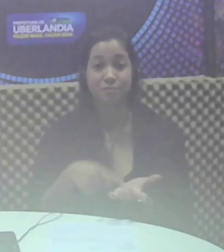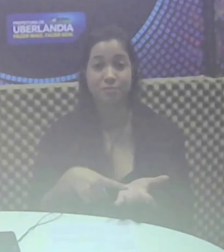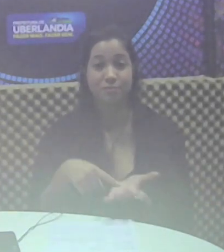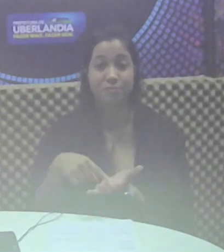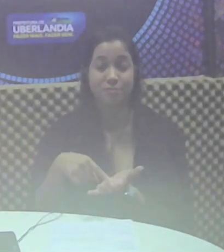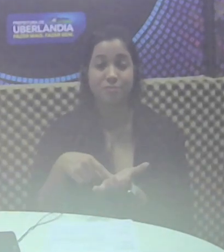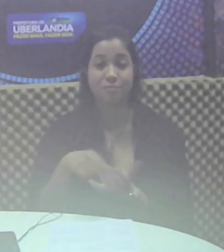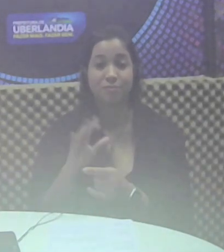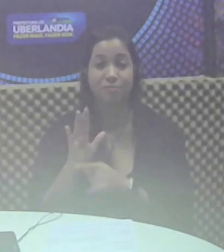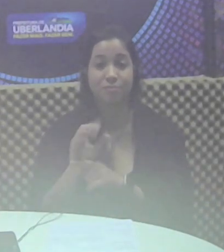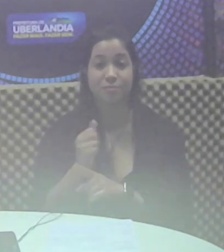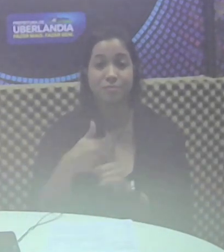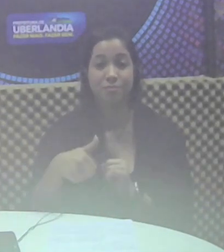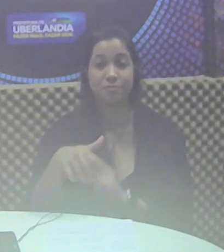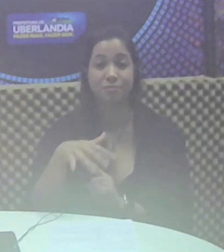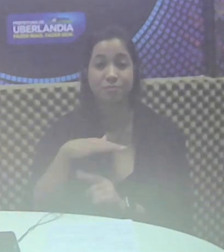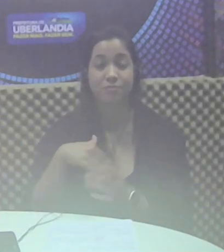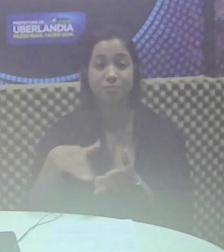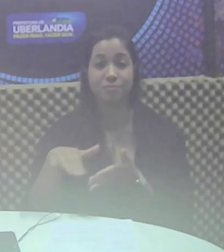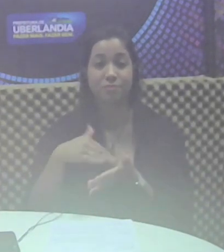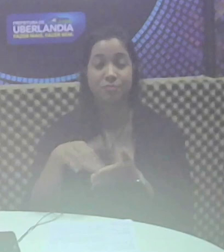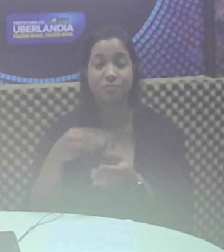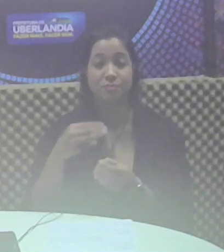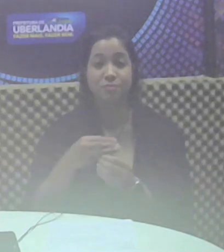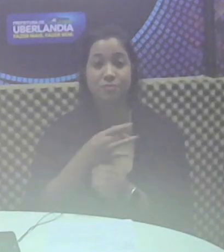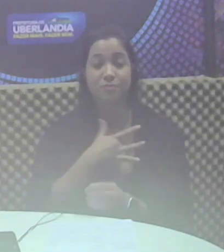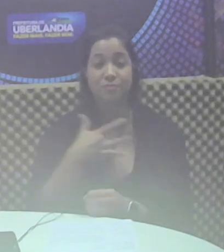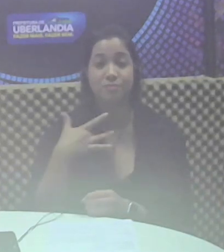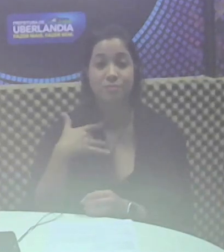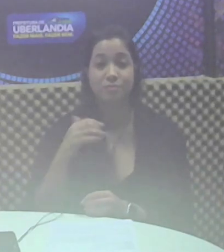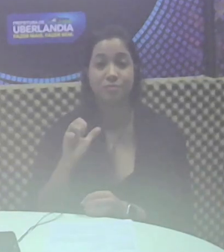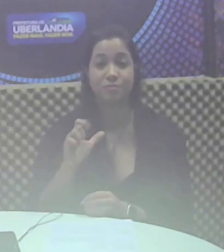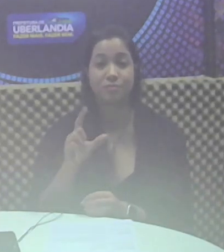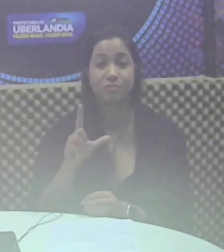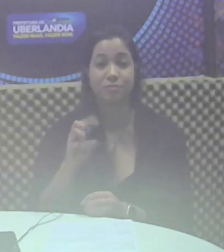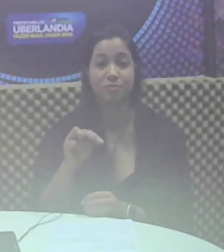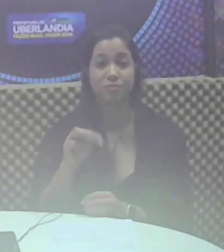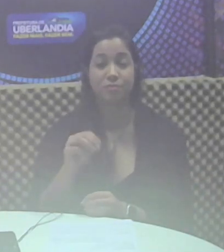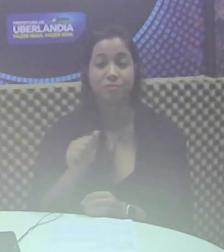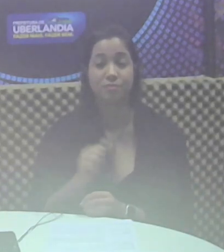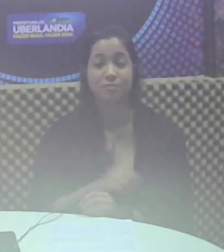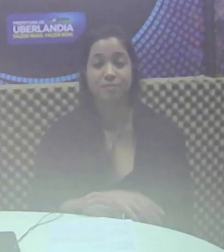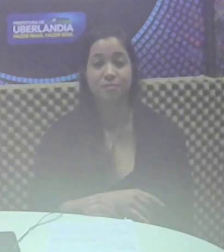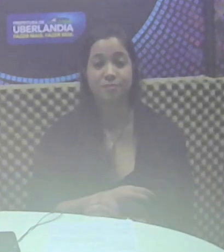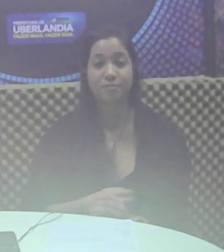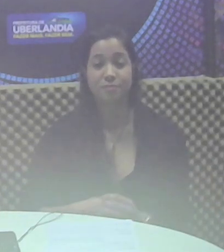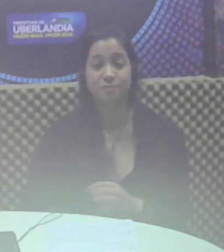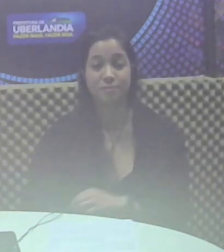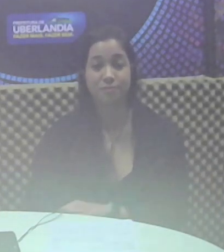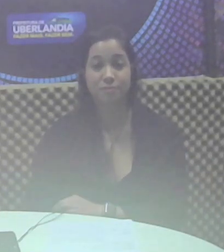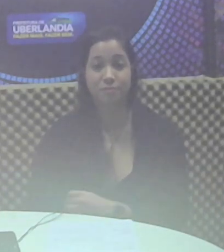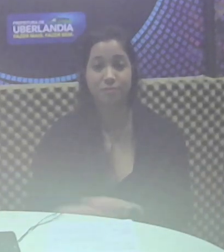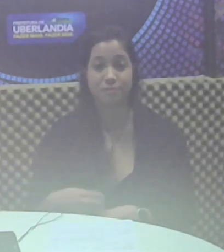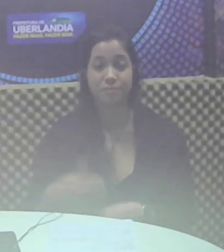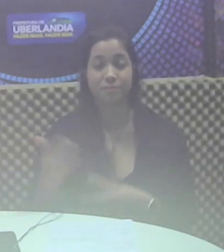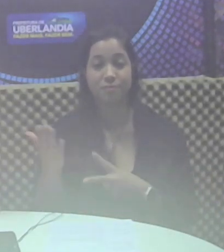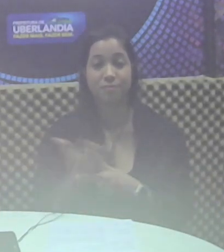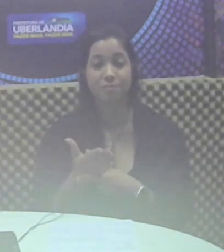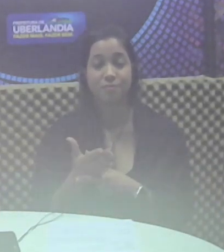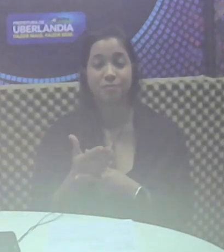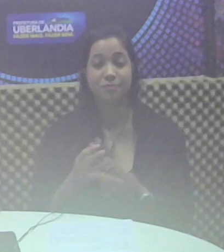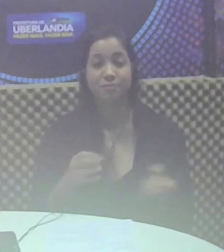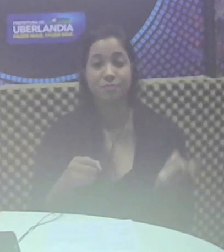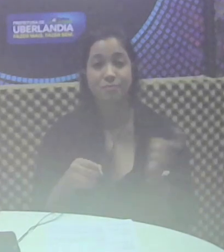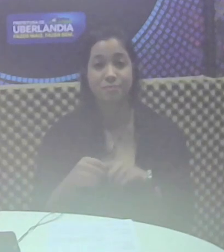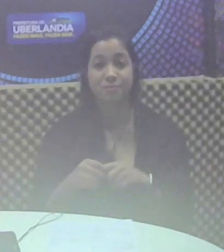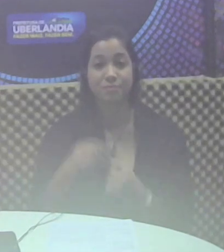a assistente social da Secretaria Municipal de Saúde, Elma Rodrigues. Agora vamos para um rápido